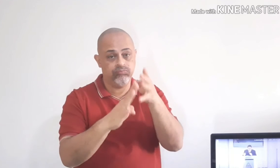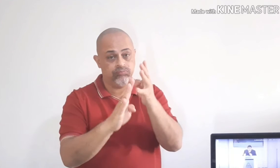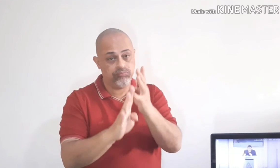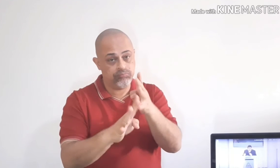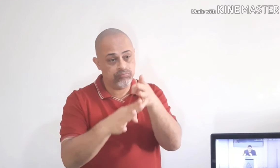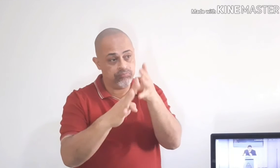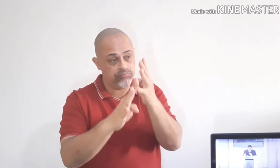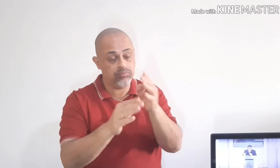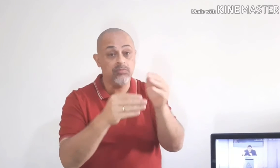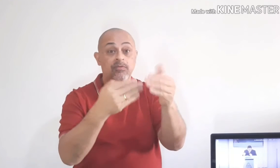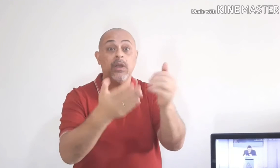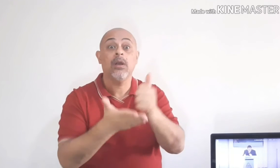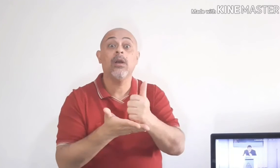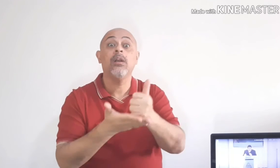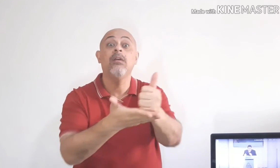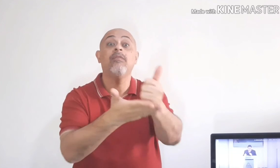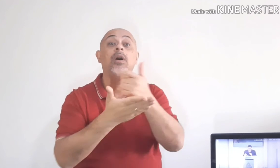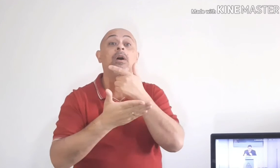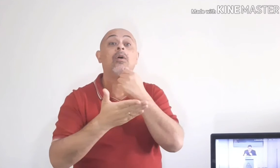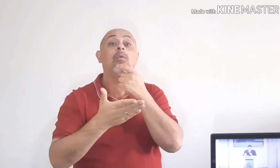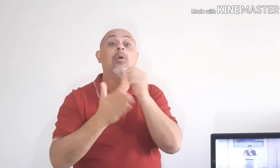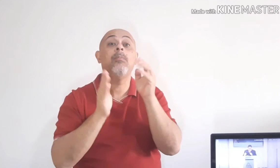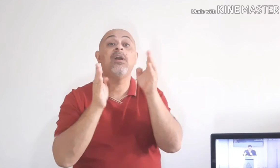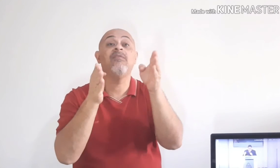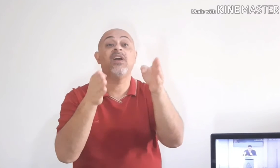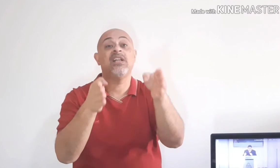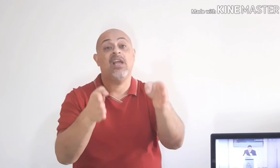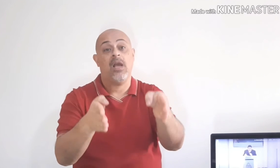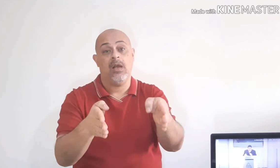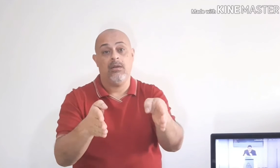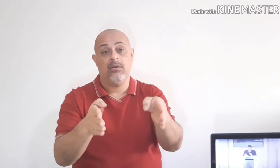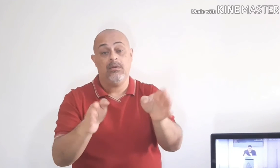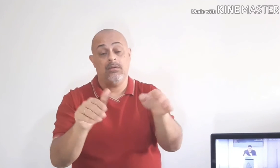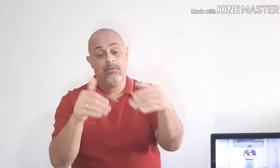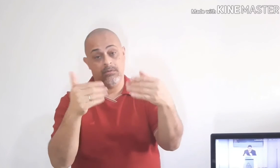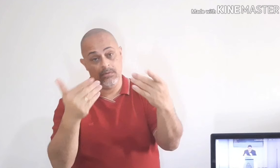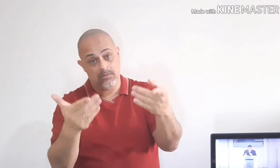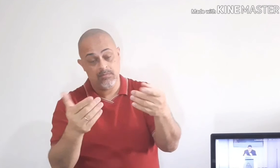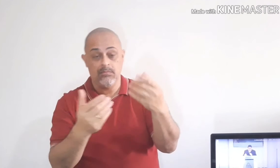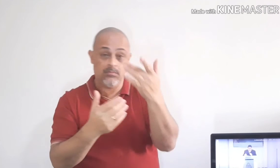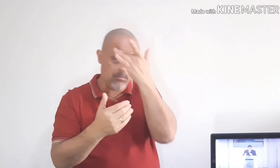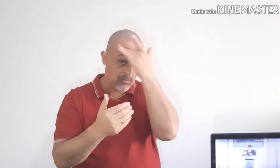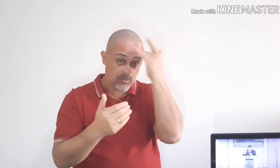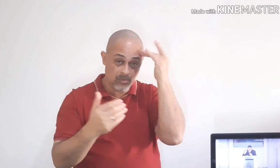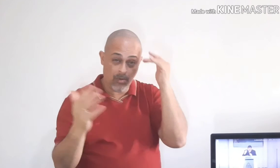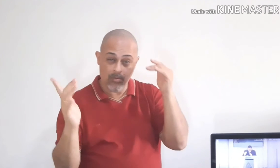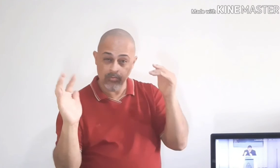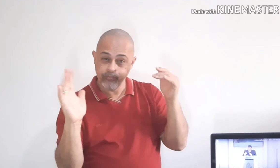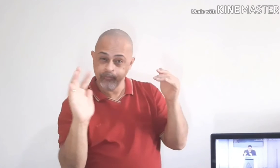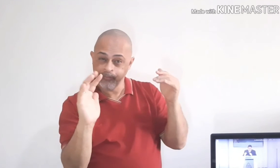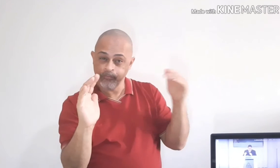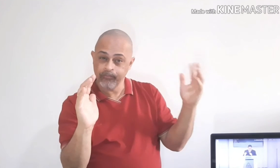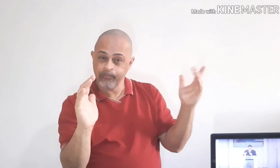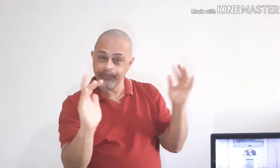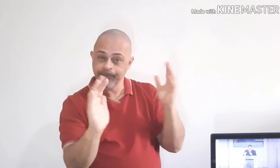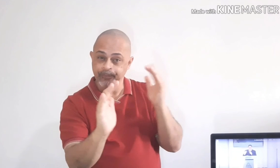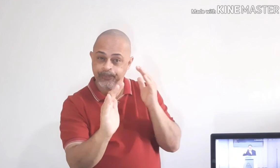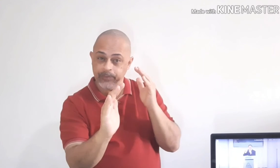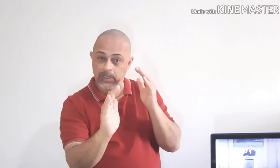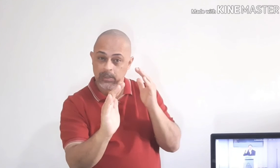E saía numerosa multidão, o encontro de muitas pessoas,